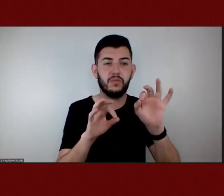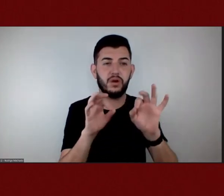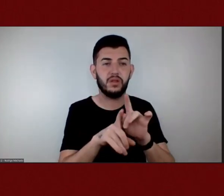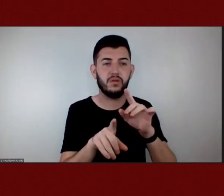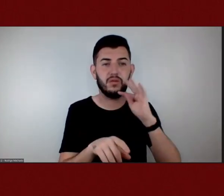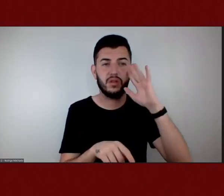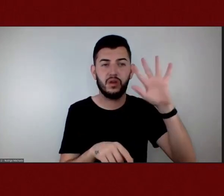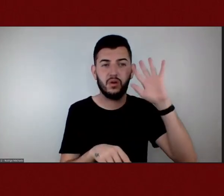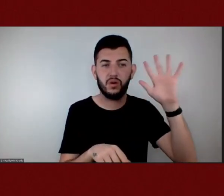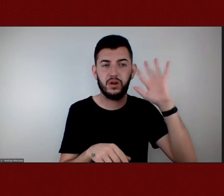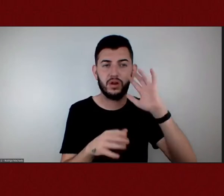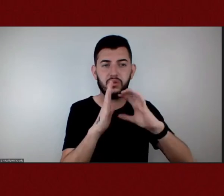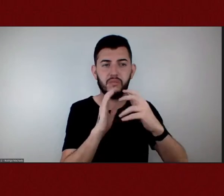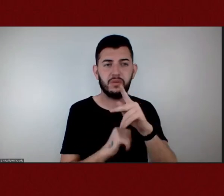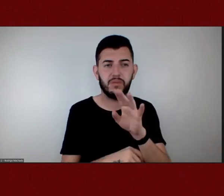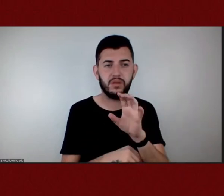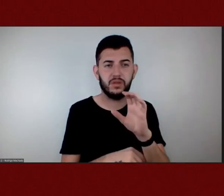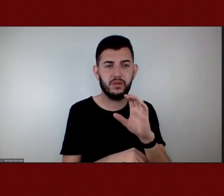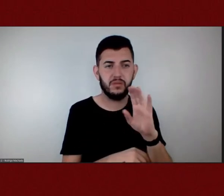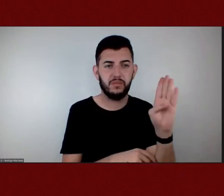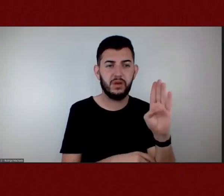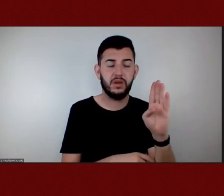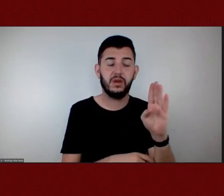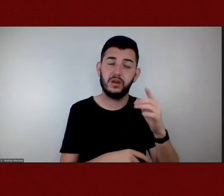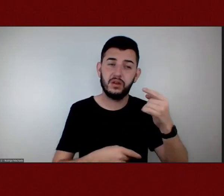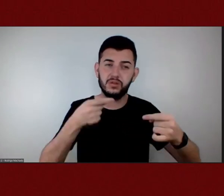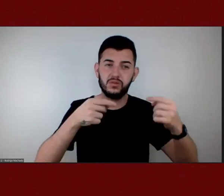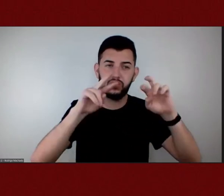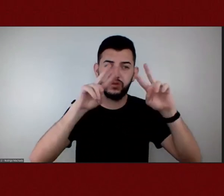necessidade da luta armada. Então,